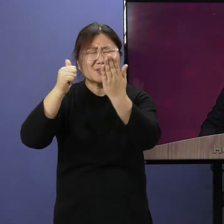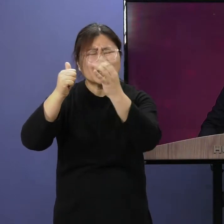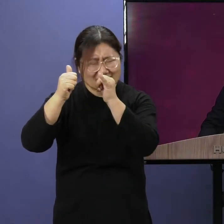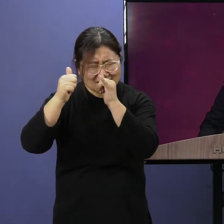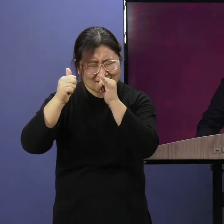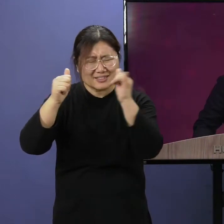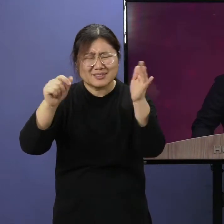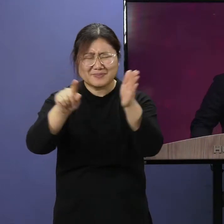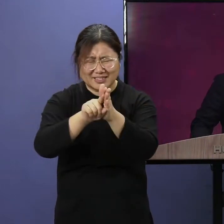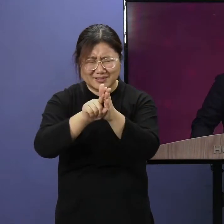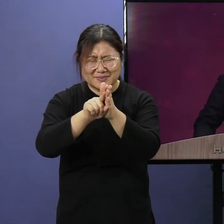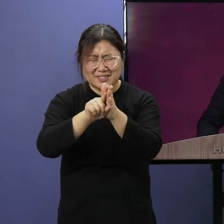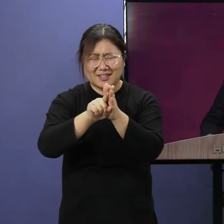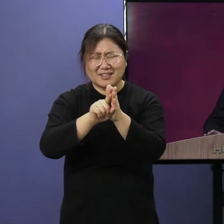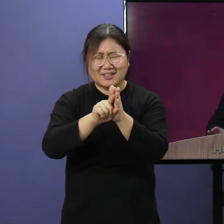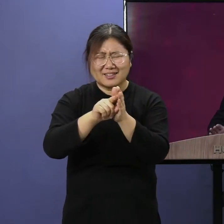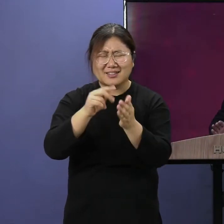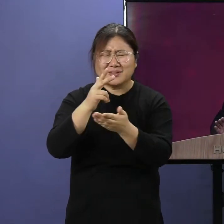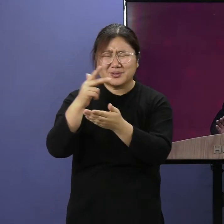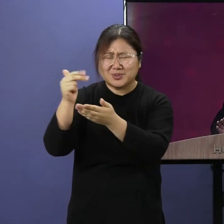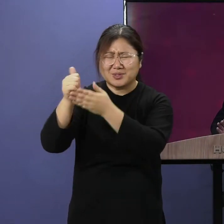주님, 이제